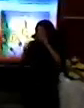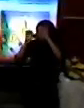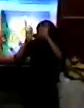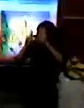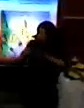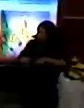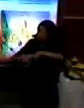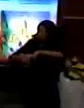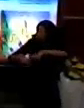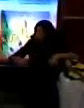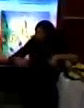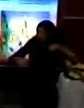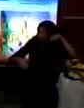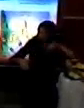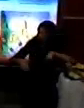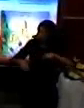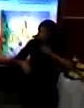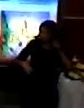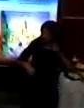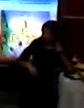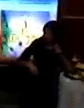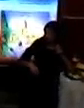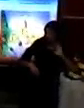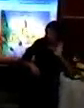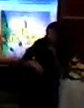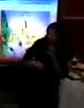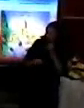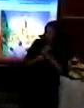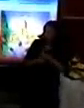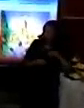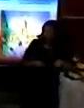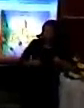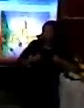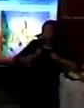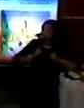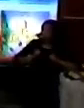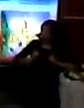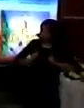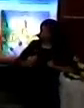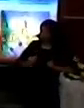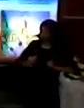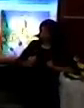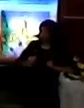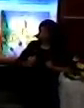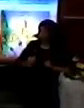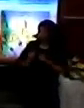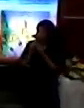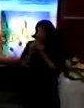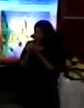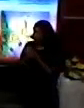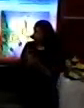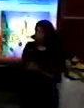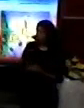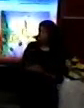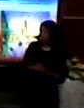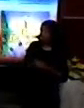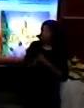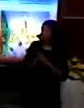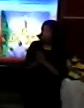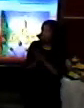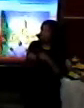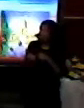que en él reposó de toda la obra que había hecho en la creación. Bien, muchas gracias, Graciela. Este texto ya lo